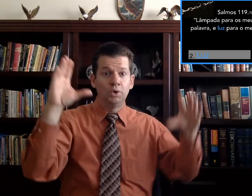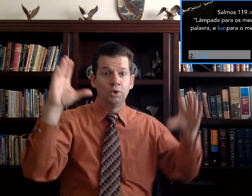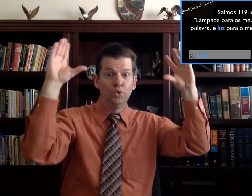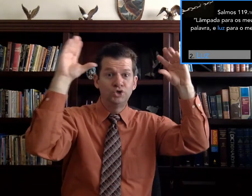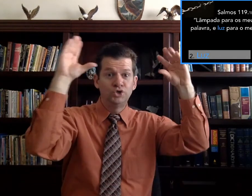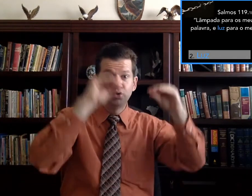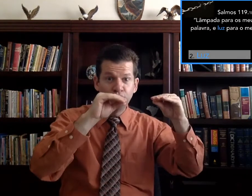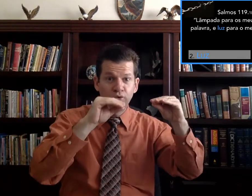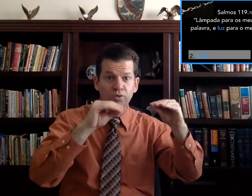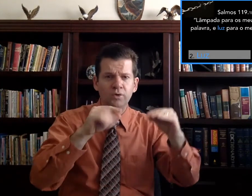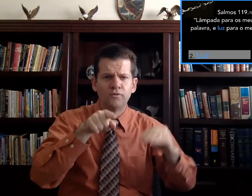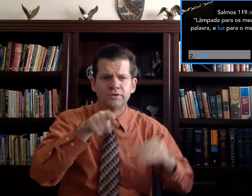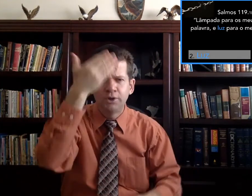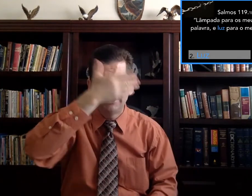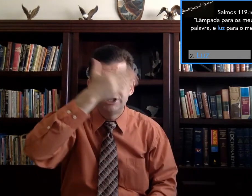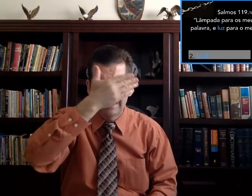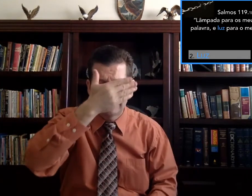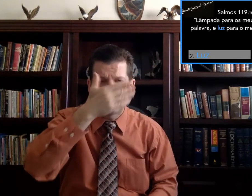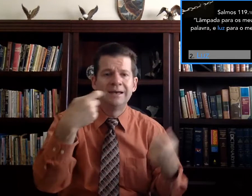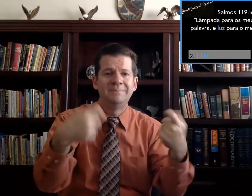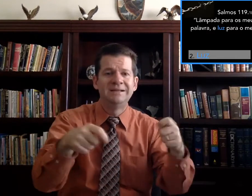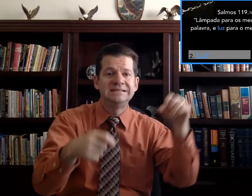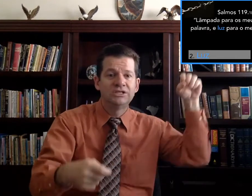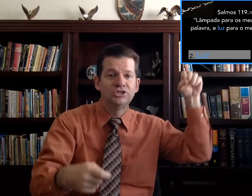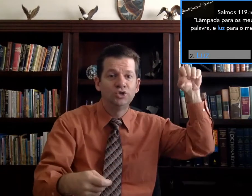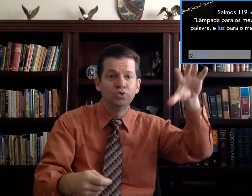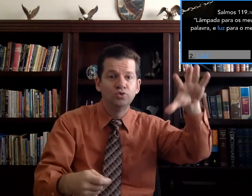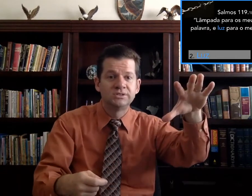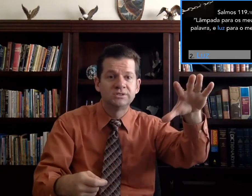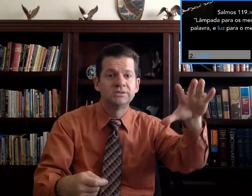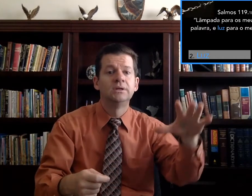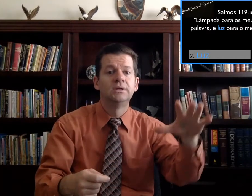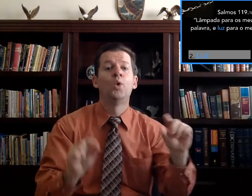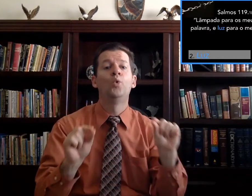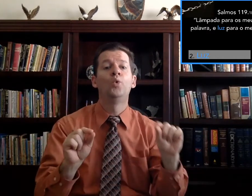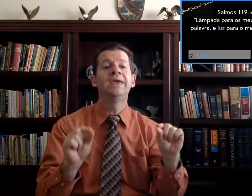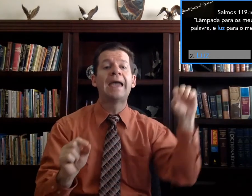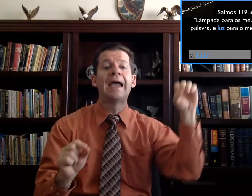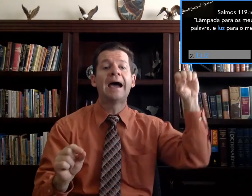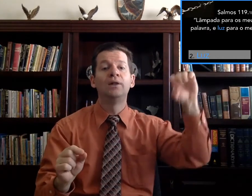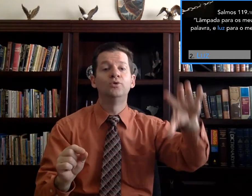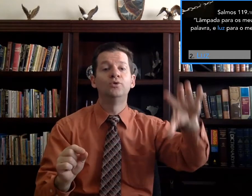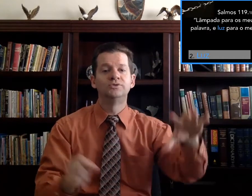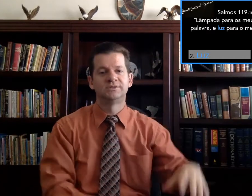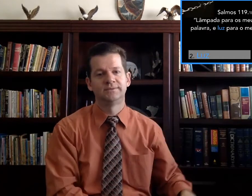No escuro, você não enxerga, precisa de luz. O que é a luz?